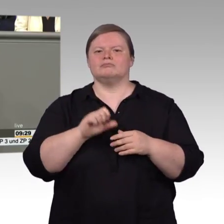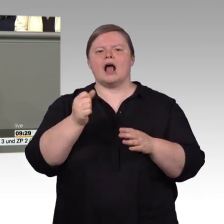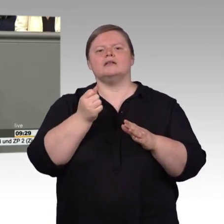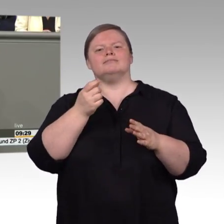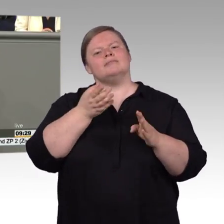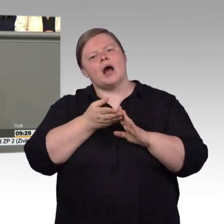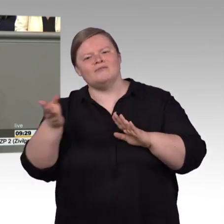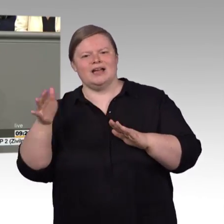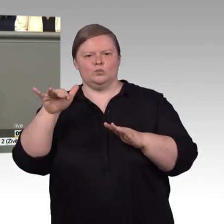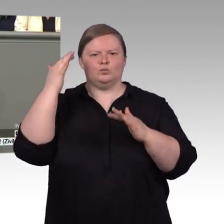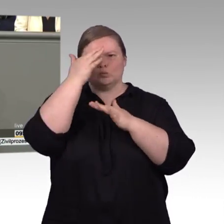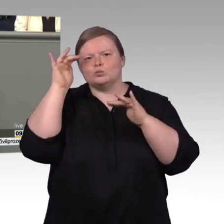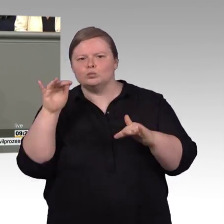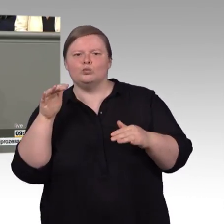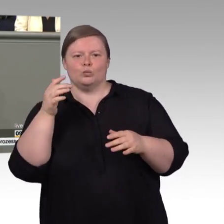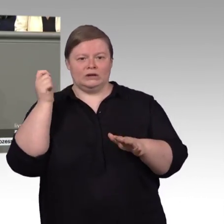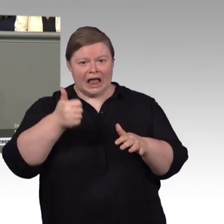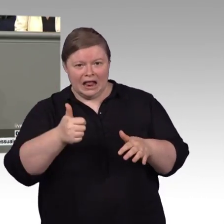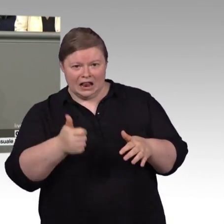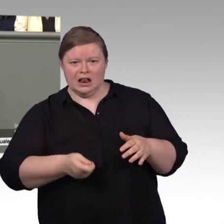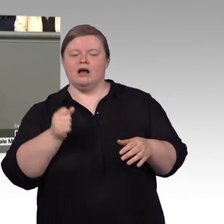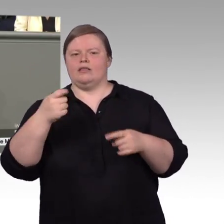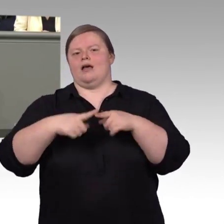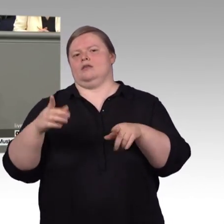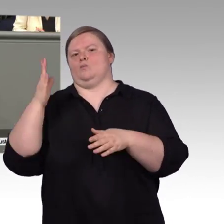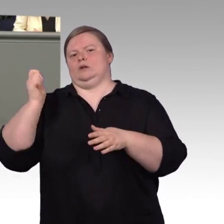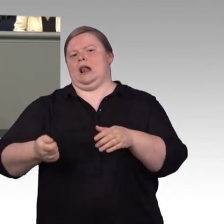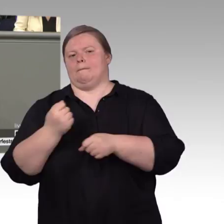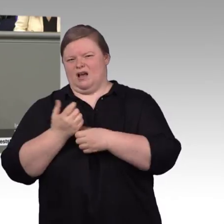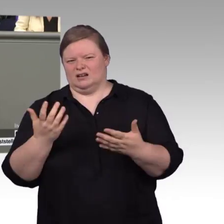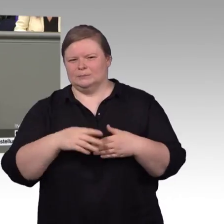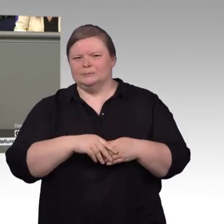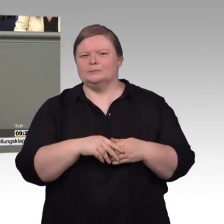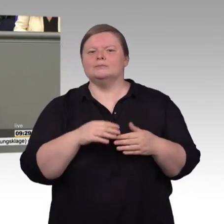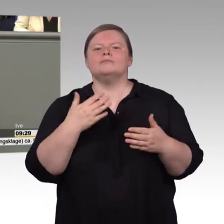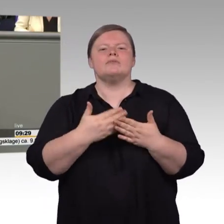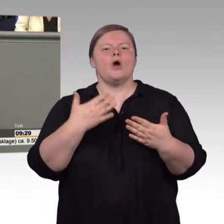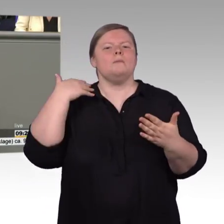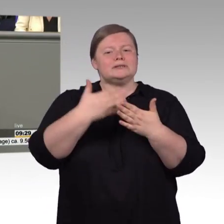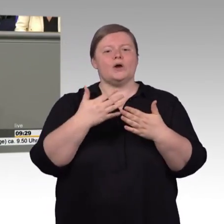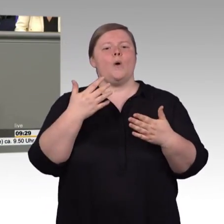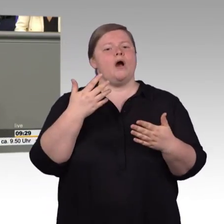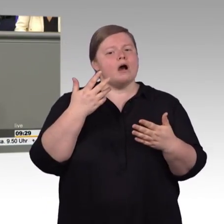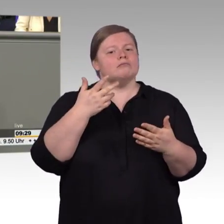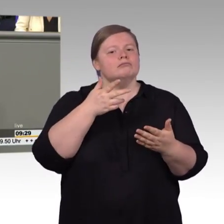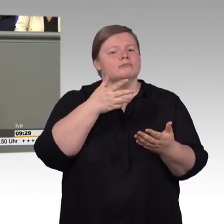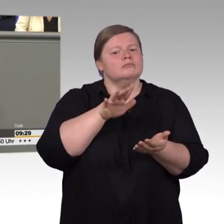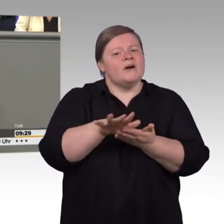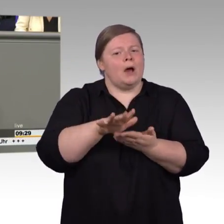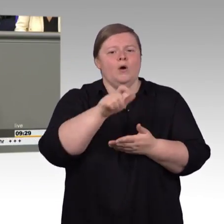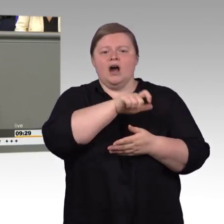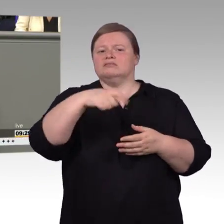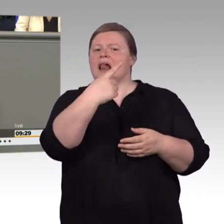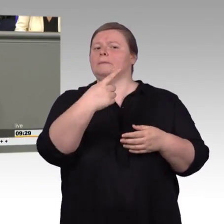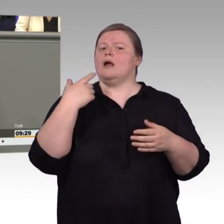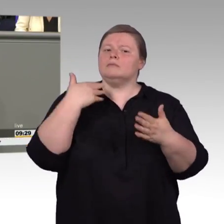Wäre die Musterfeststellungsklage eine Zanne und die offenen Rechtsfragen Christbaumkugel, wir hätten den schönsten Weihnachtsbaum. Keinen Leistungstitel